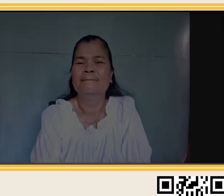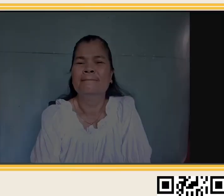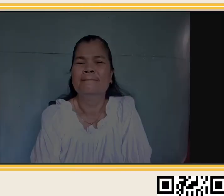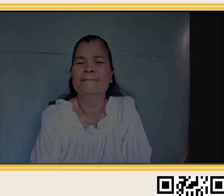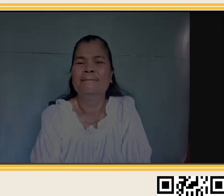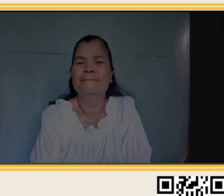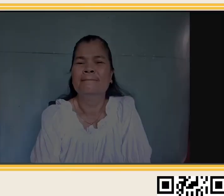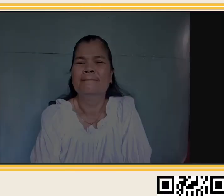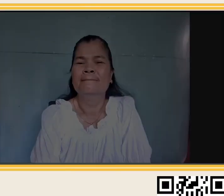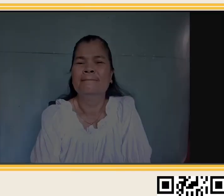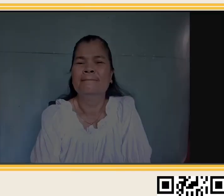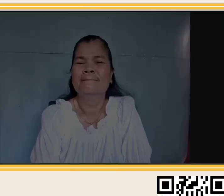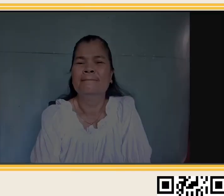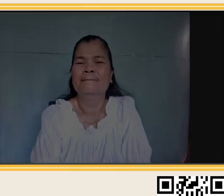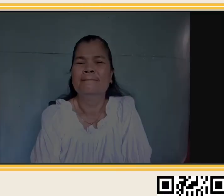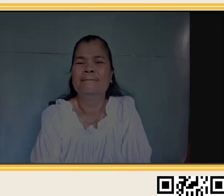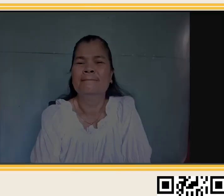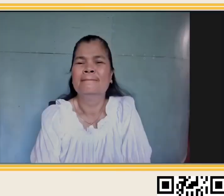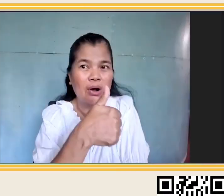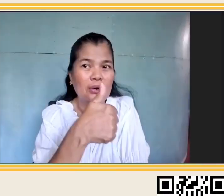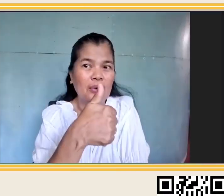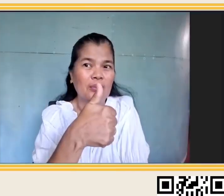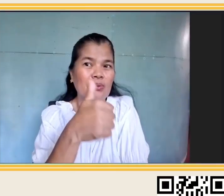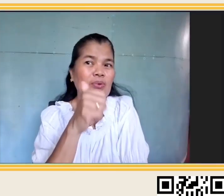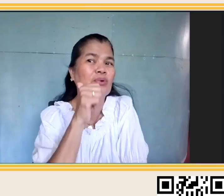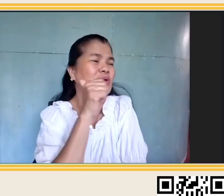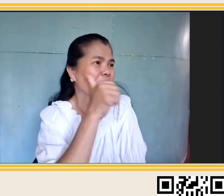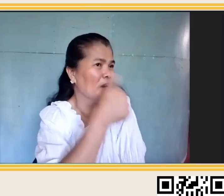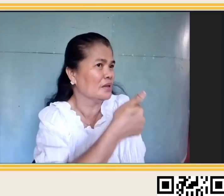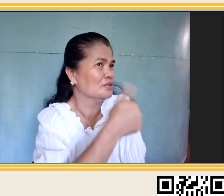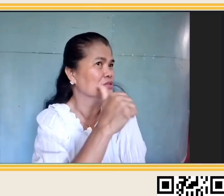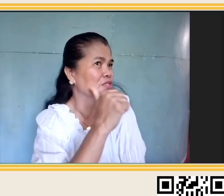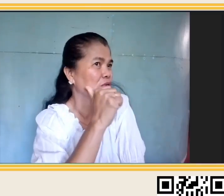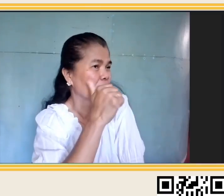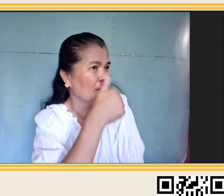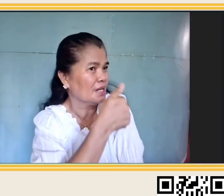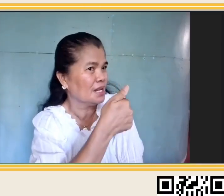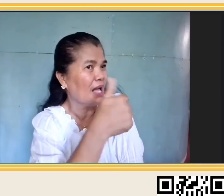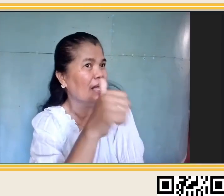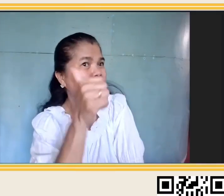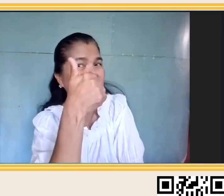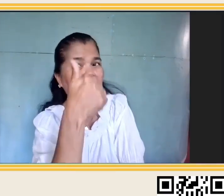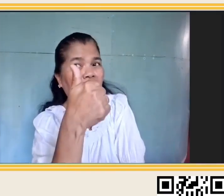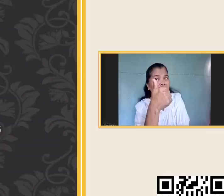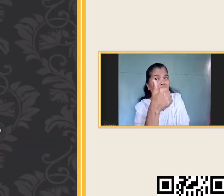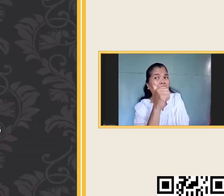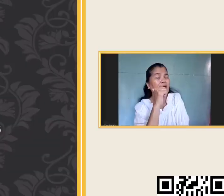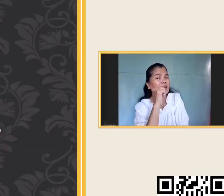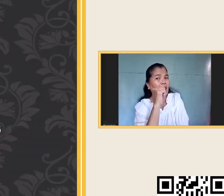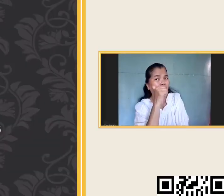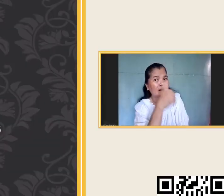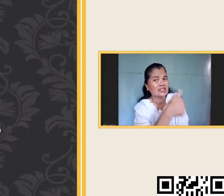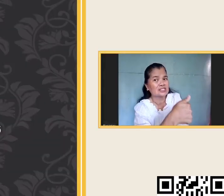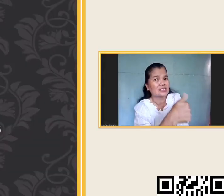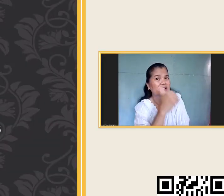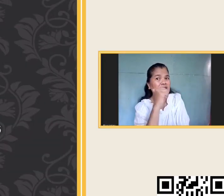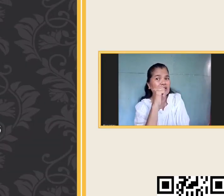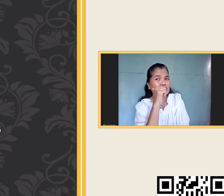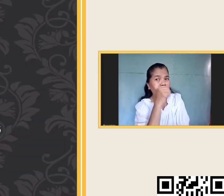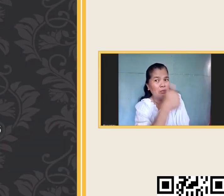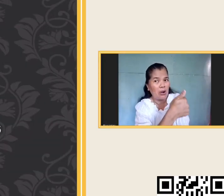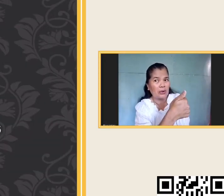Okay, sa cheeks naman tayo. Okay, tomorrow. Di ba yung tinuro kanina? The hand